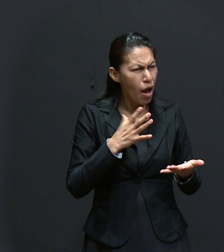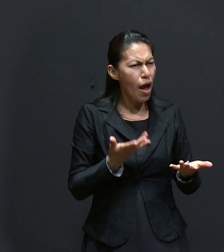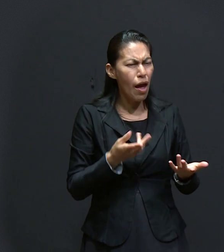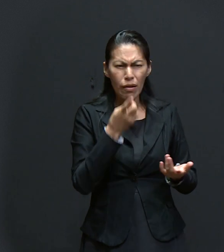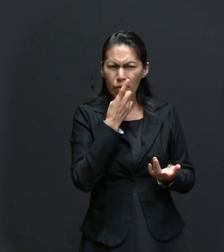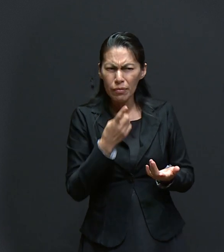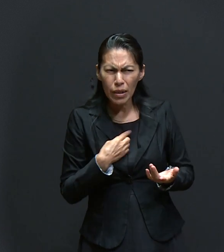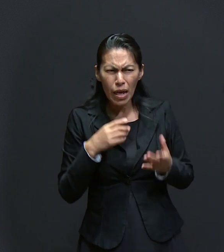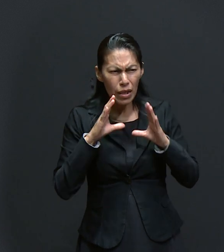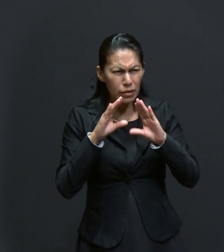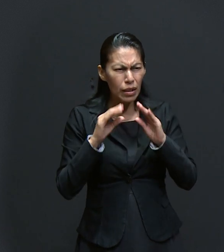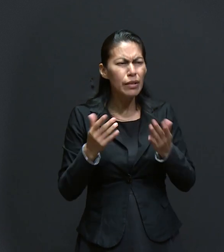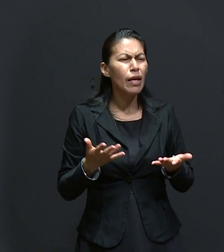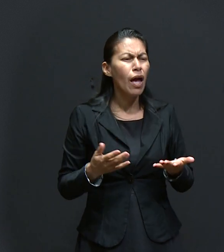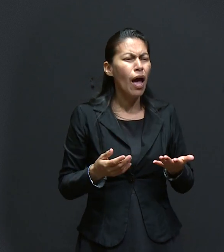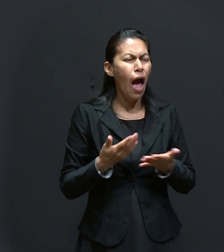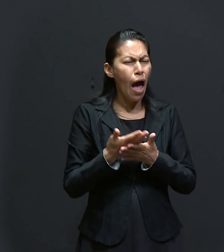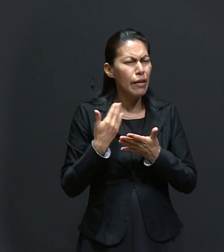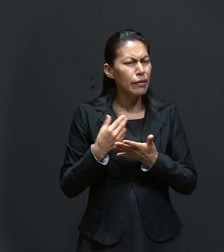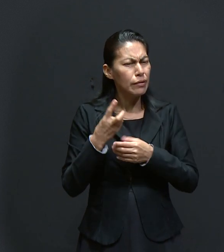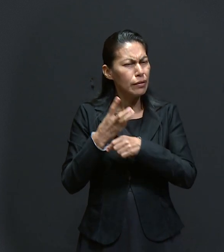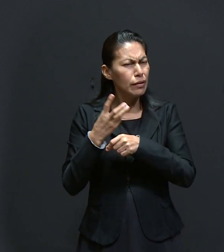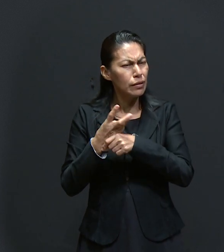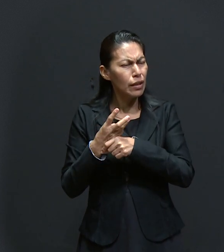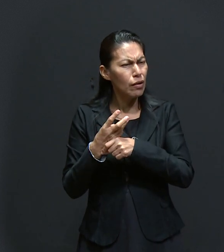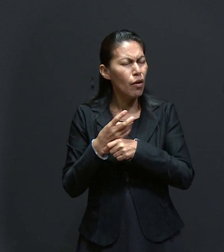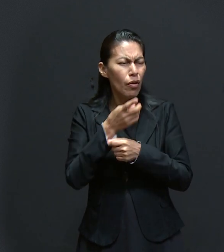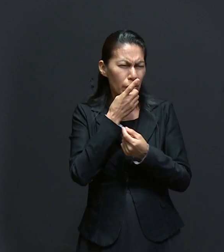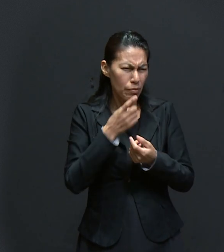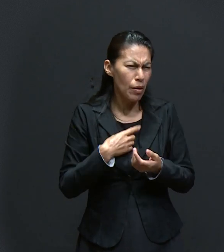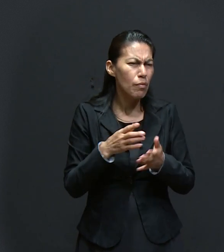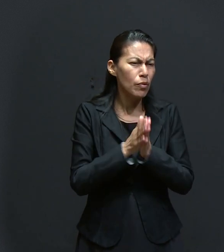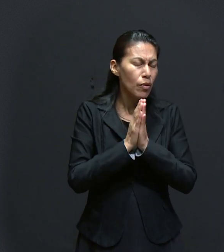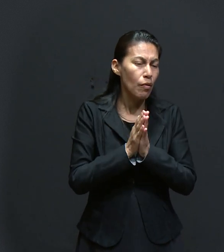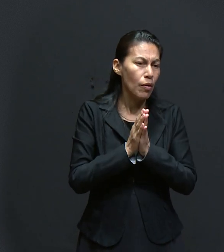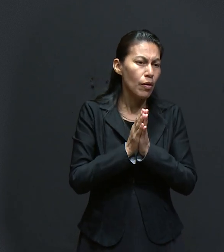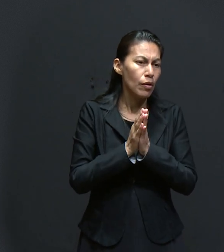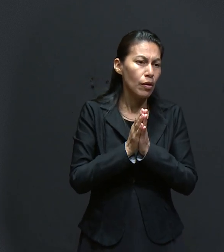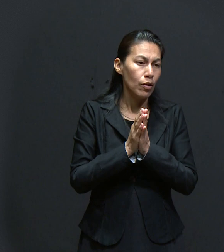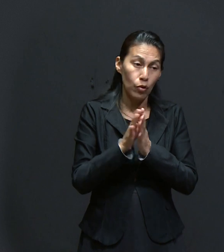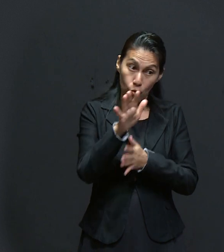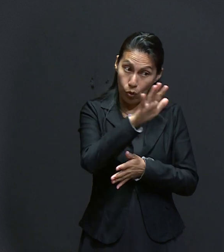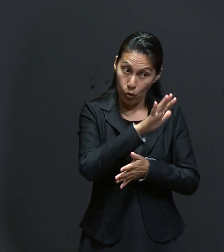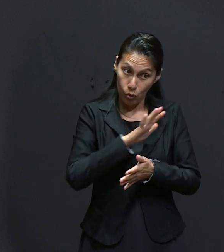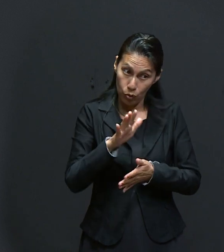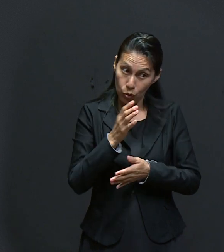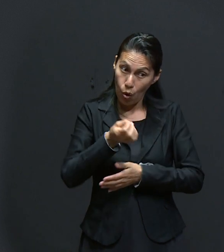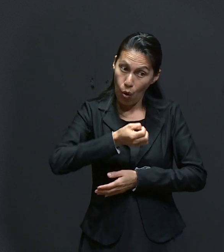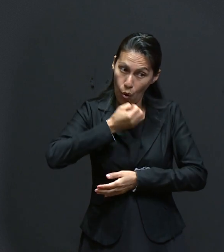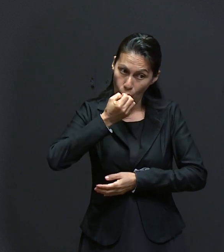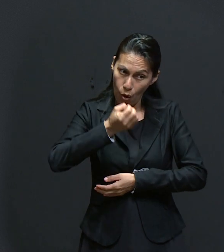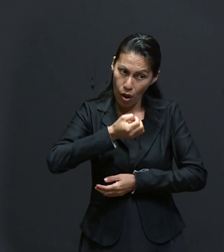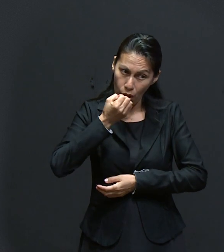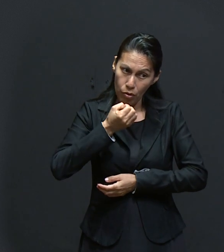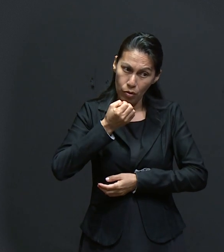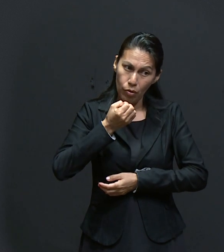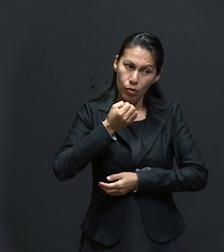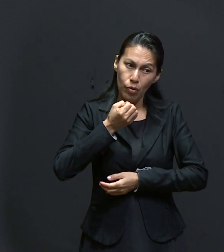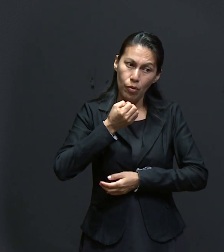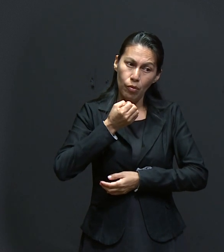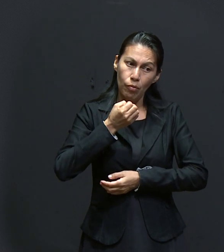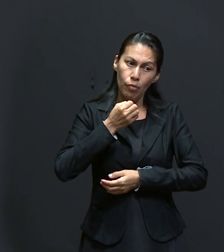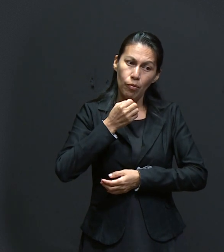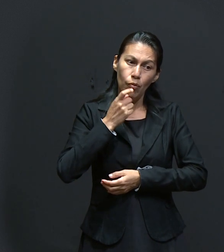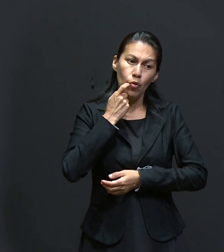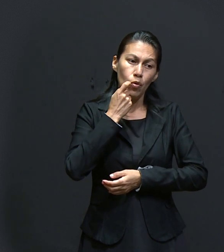tienes algunas fotos que nos muestren algo de estos proyectos es de pasar al tercero okay porque hemos estado orando